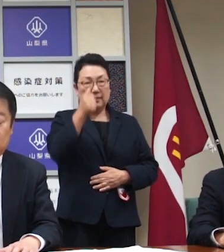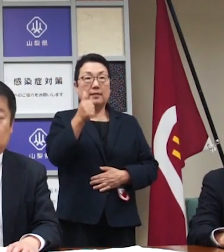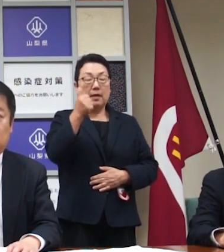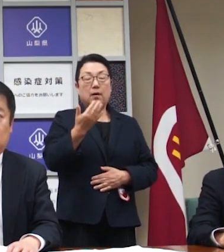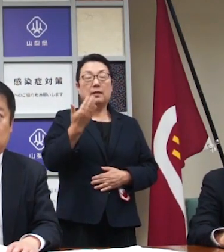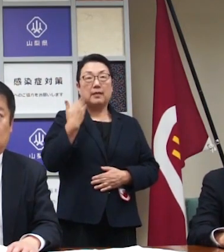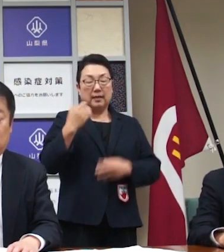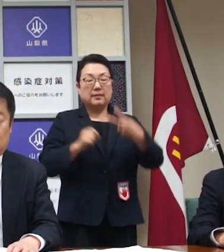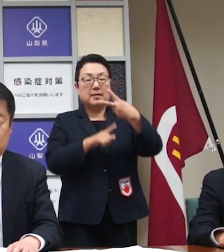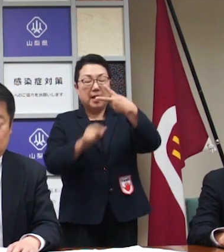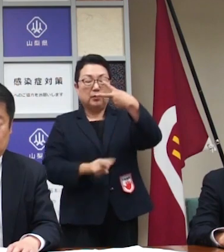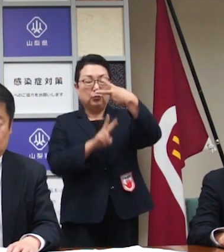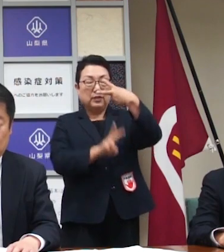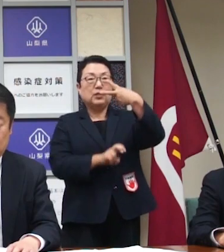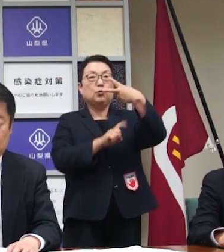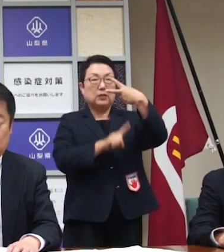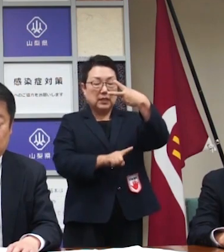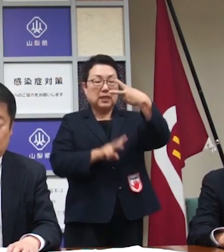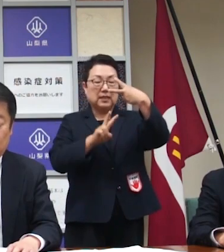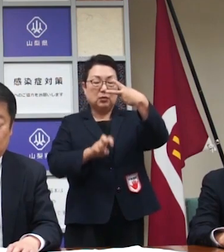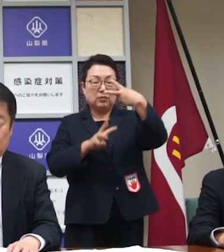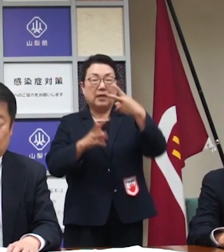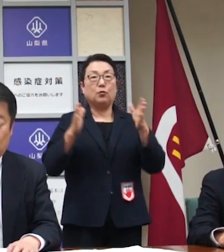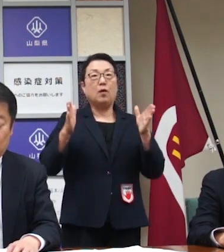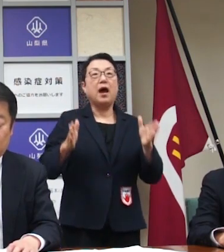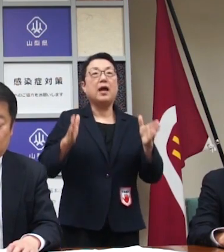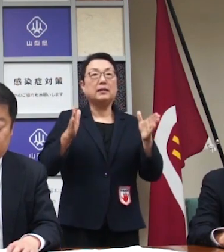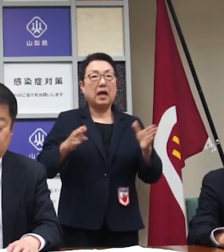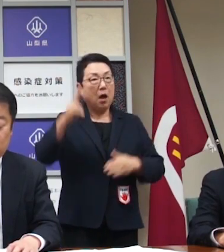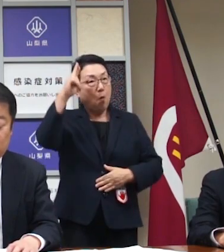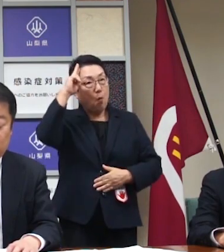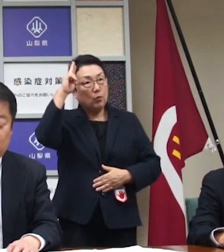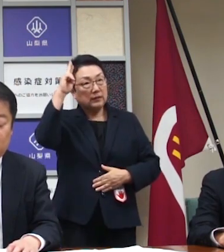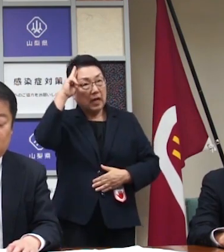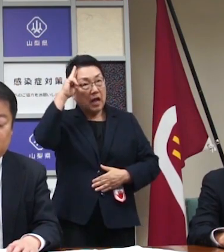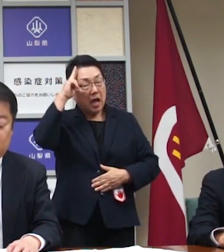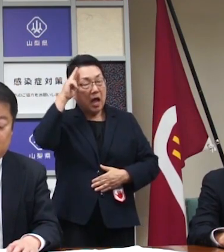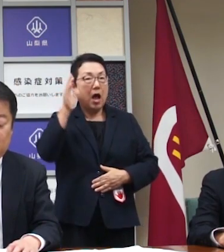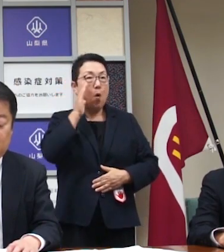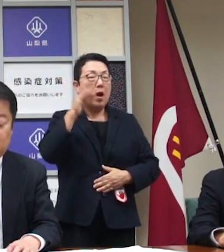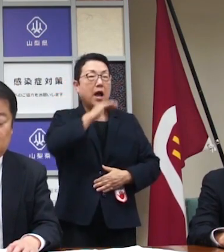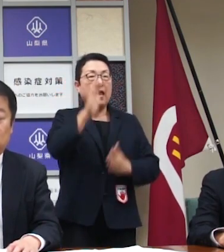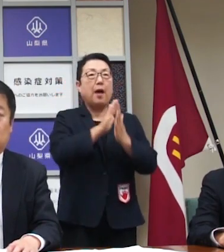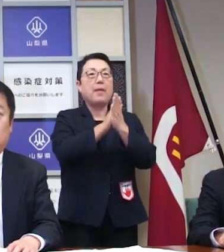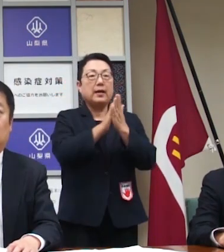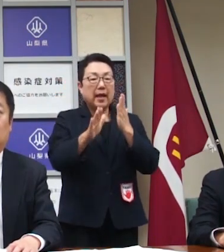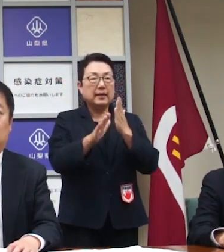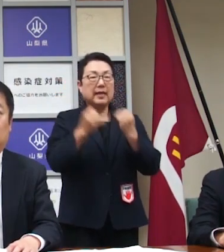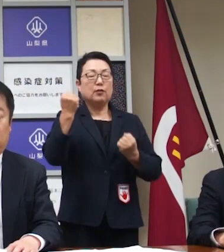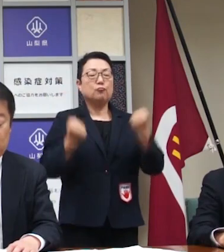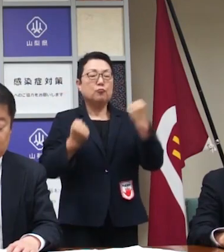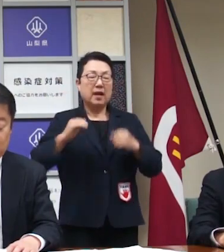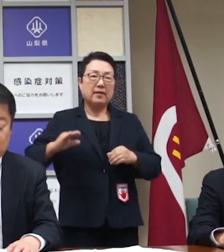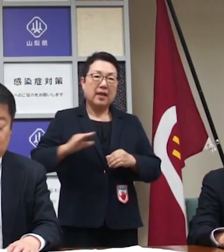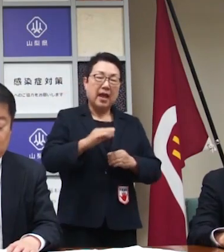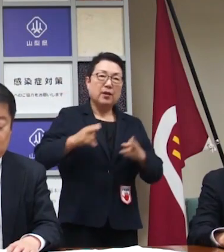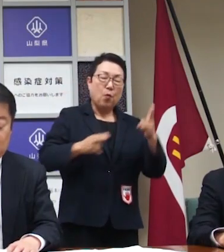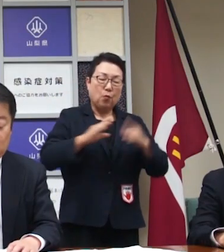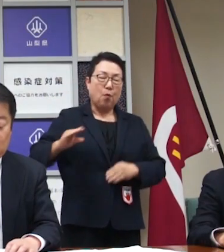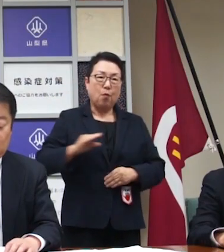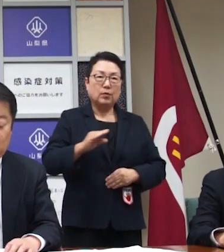先月21日から23日の間、大阪府和歌山県に自家用車で旅行をされています